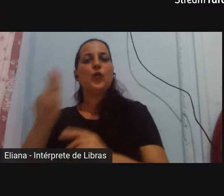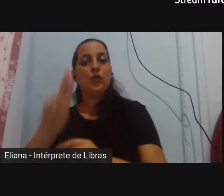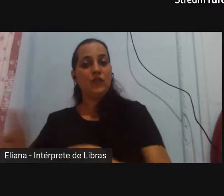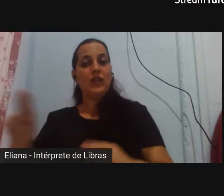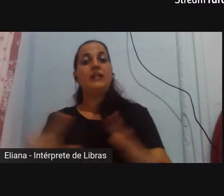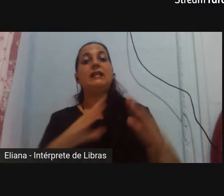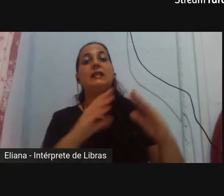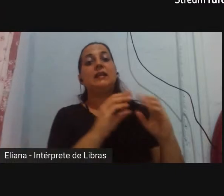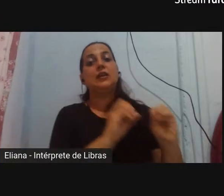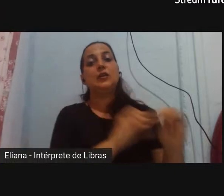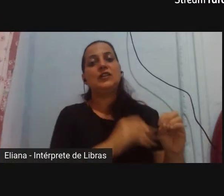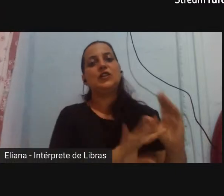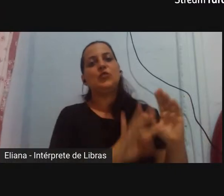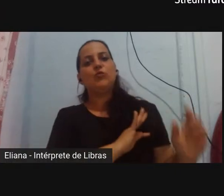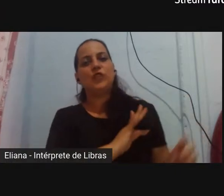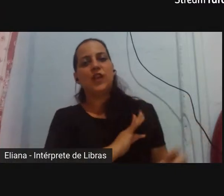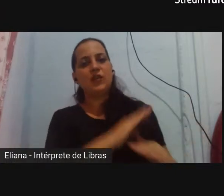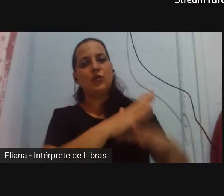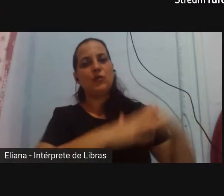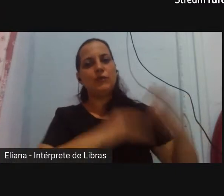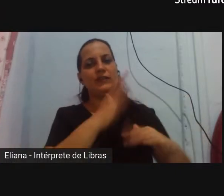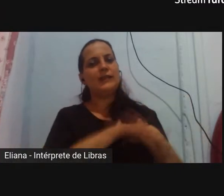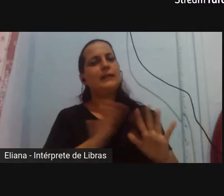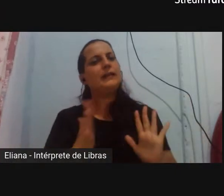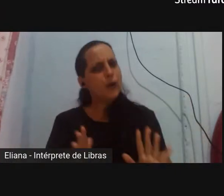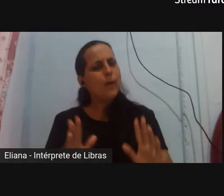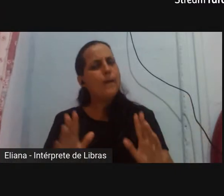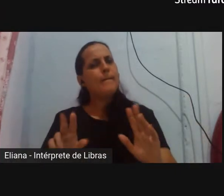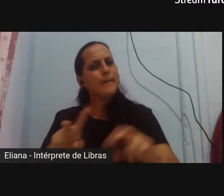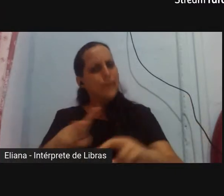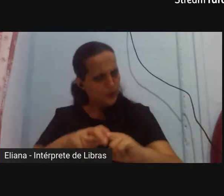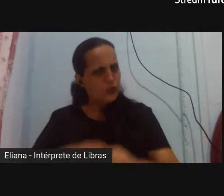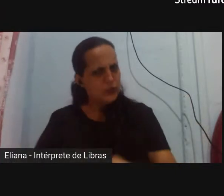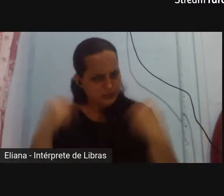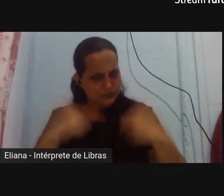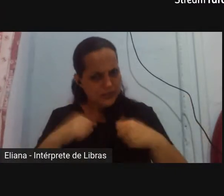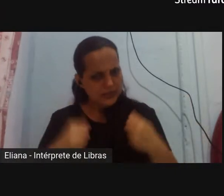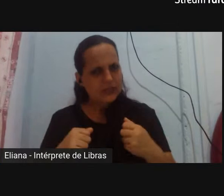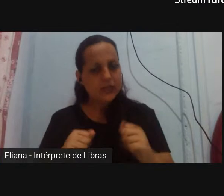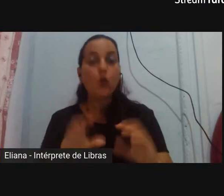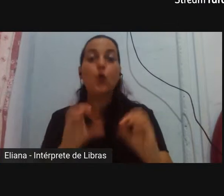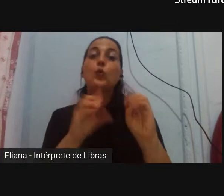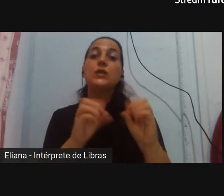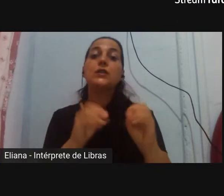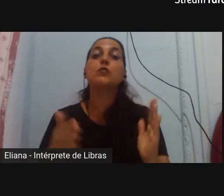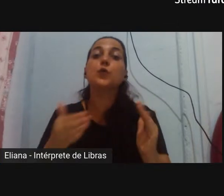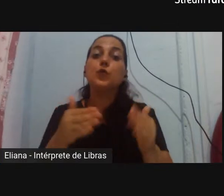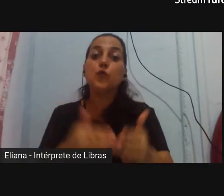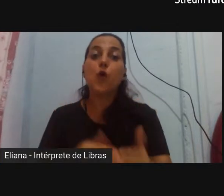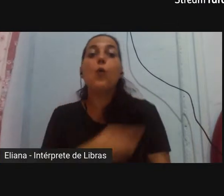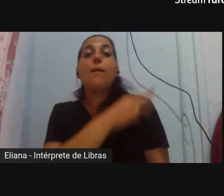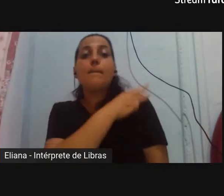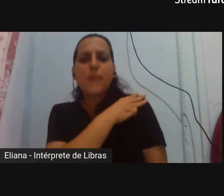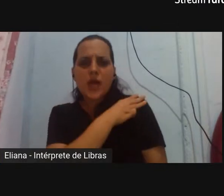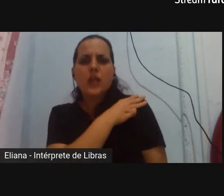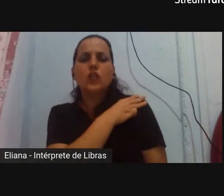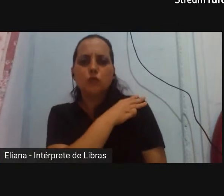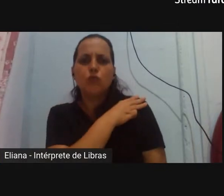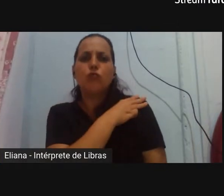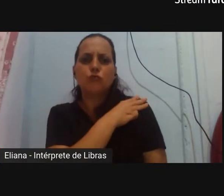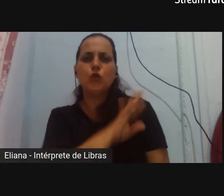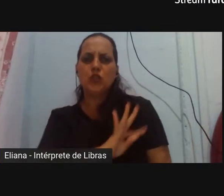ser integral e integrada. E é por isso que o ensino médio integrado